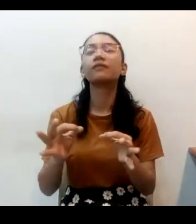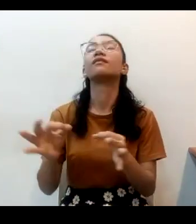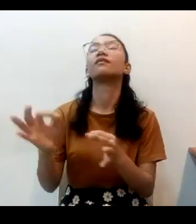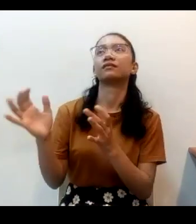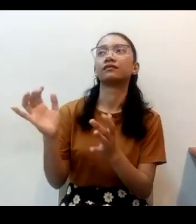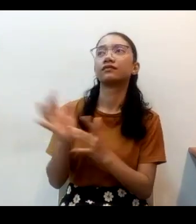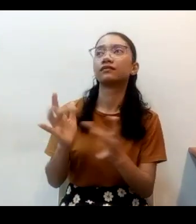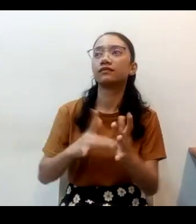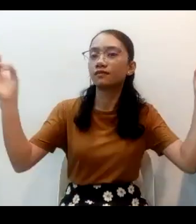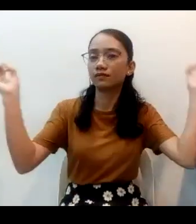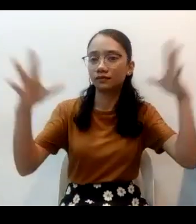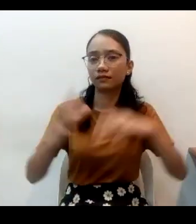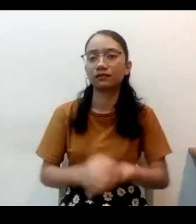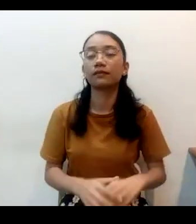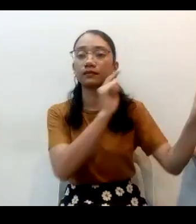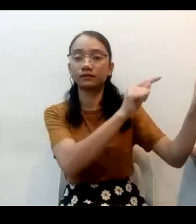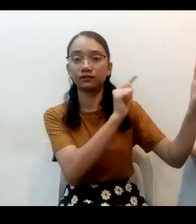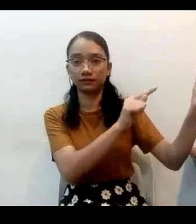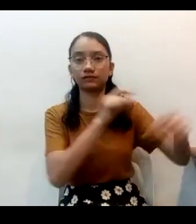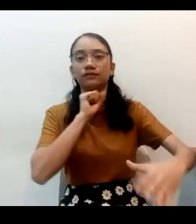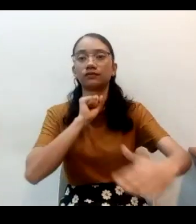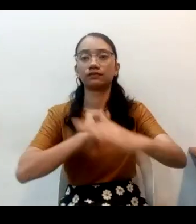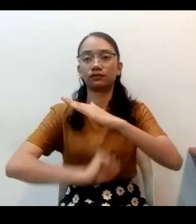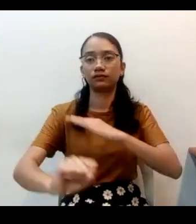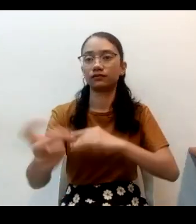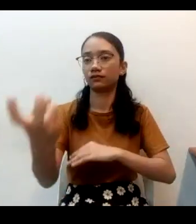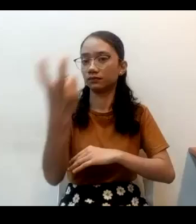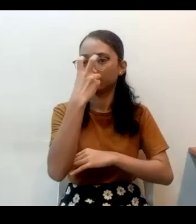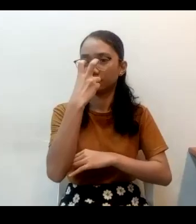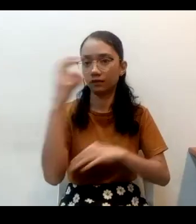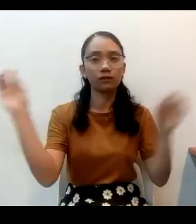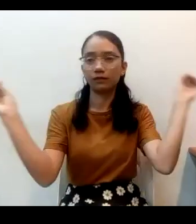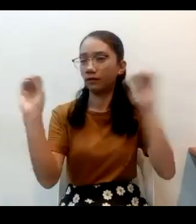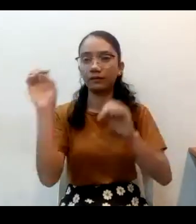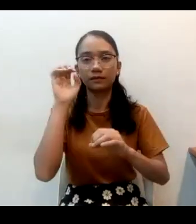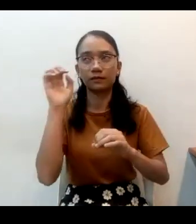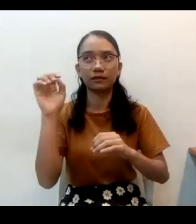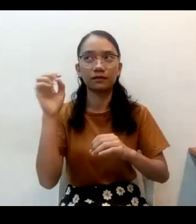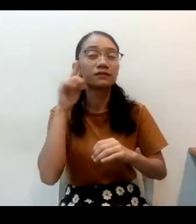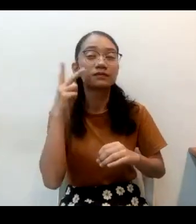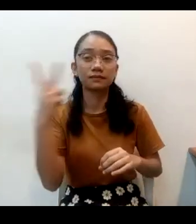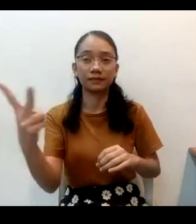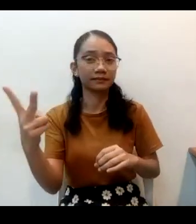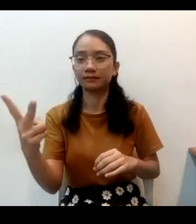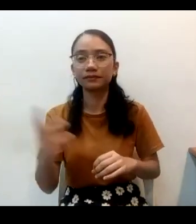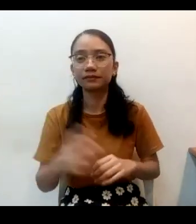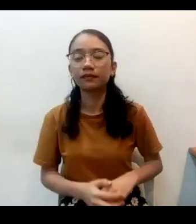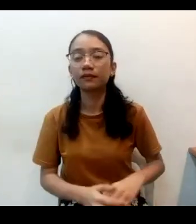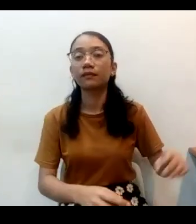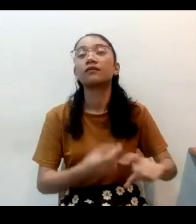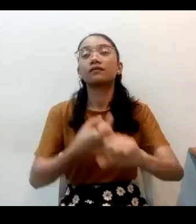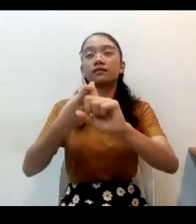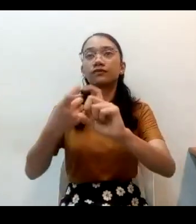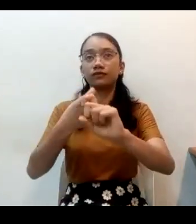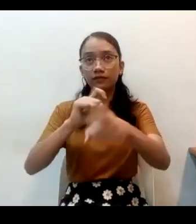liwanag. Here is born blind. Kaya siya po'y pinanganak na bulag. Born blind means from the birth, he never seen the light. Kaya